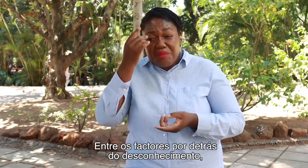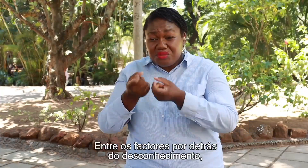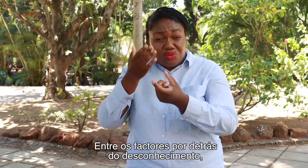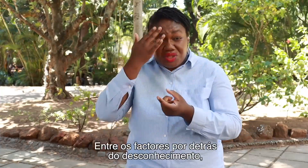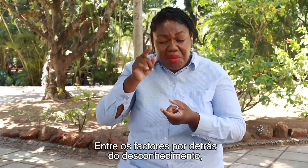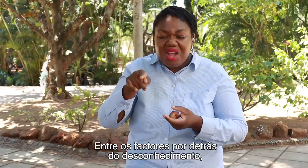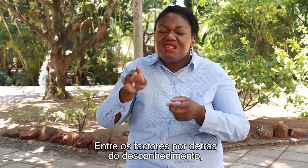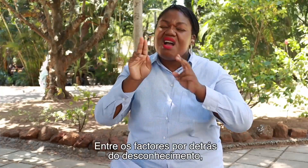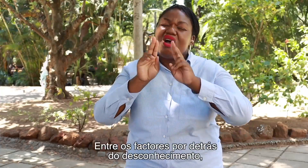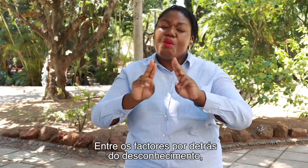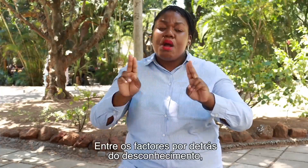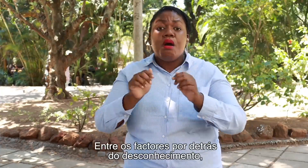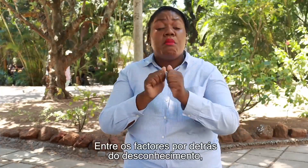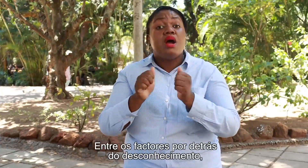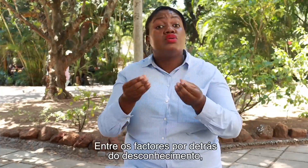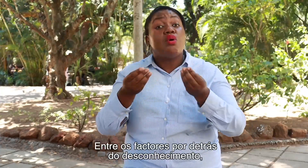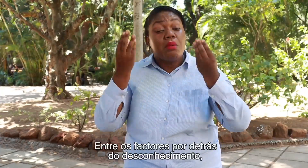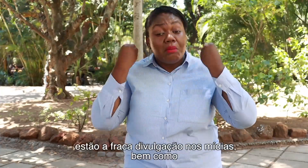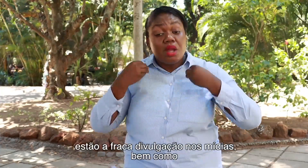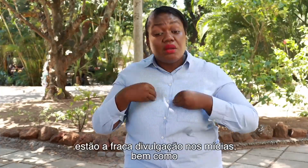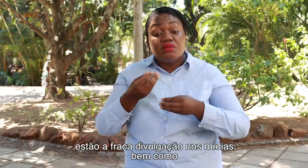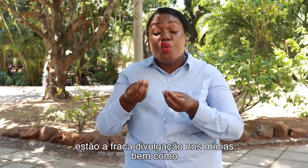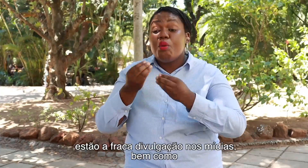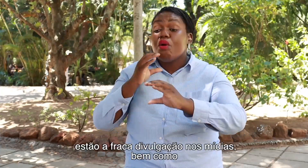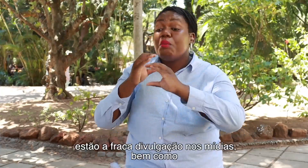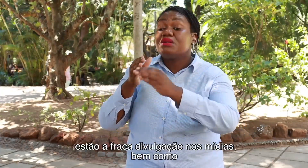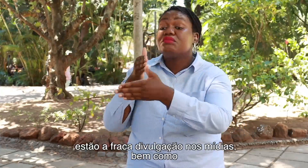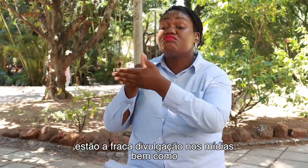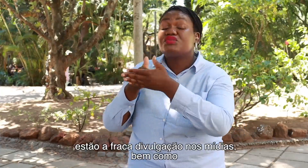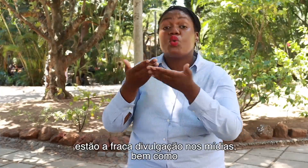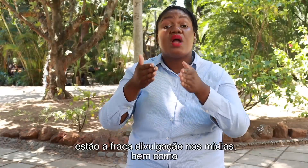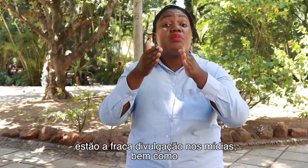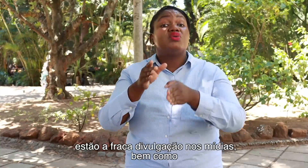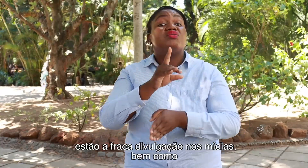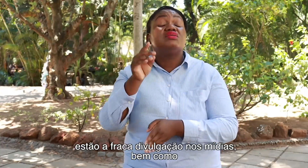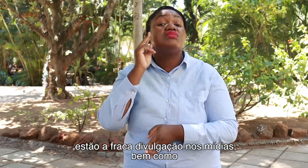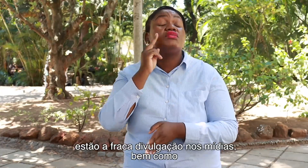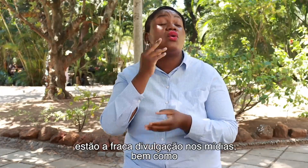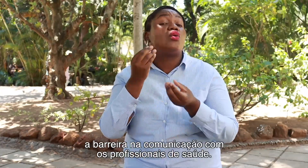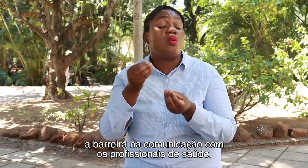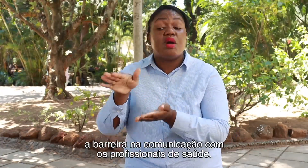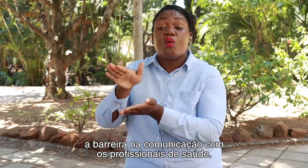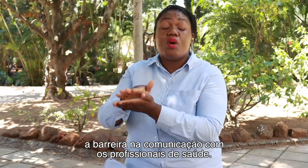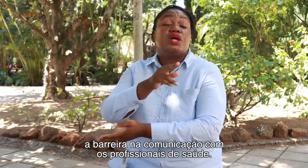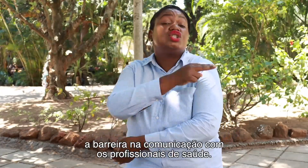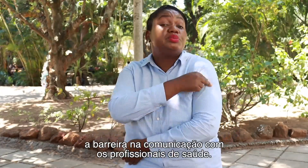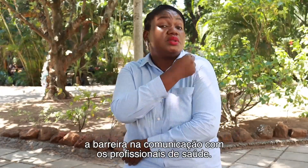Entre os fatores por detrás do desconhecimento estão a fraca divulgação nos mídias, bem como a barreira na comunicação com